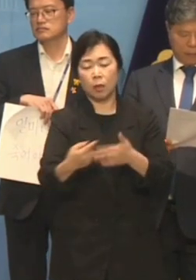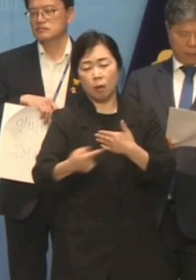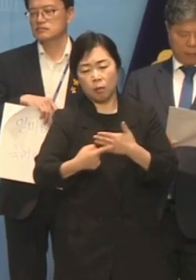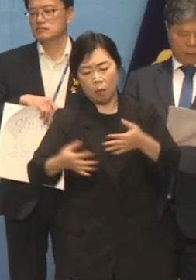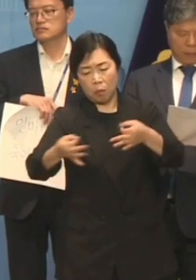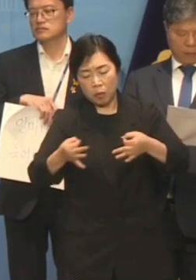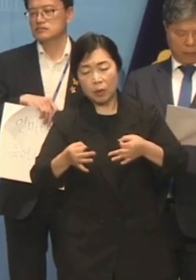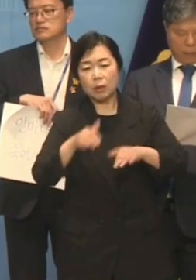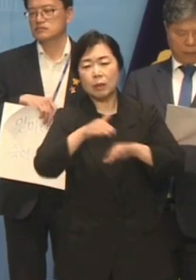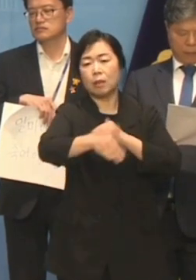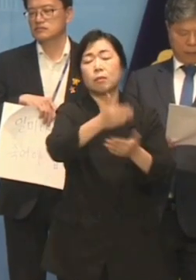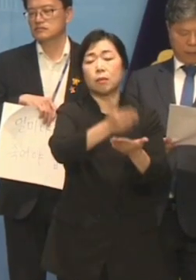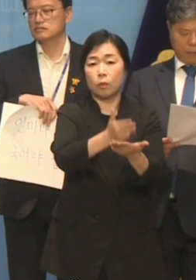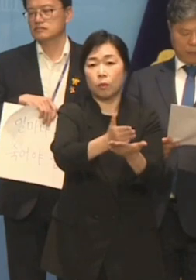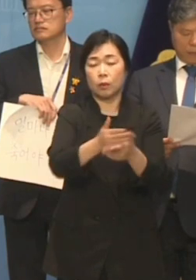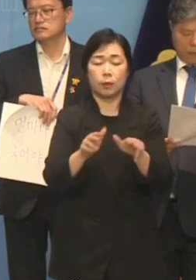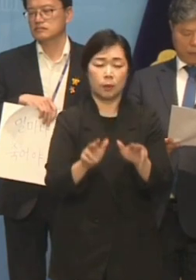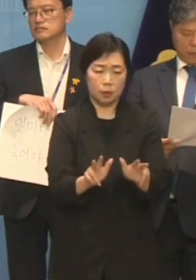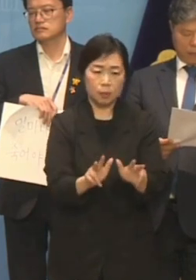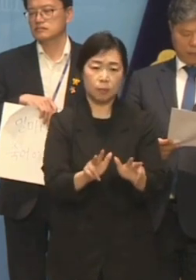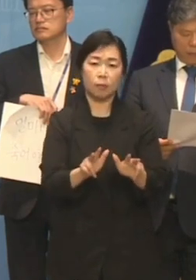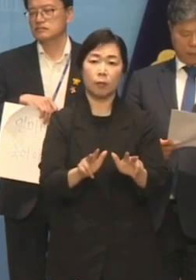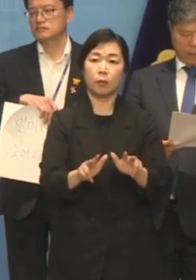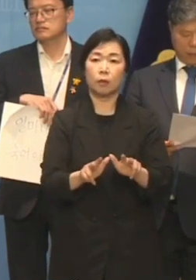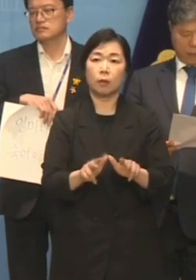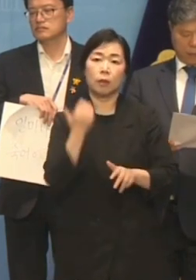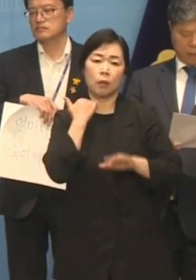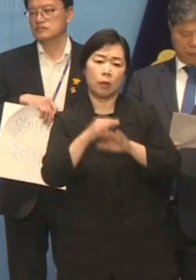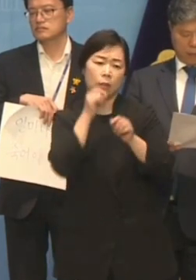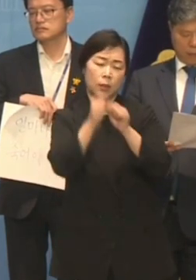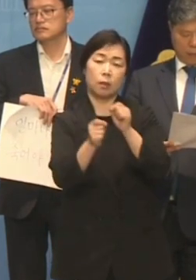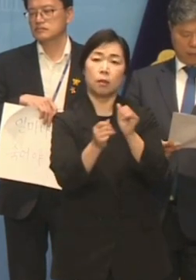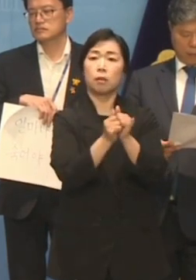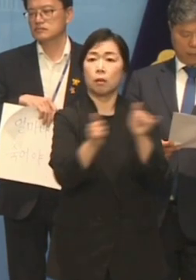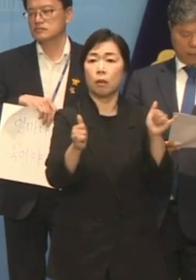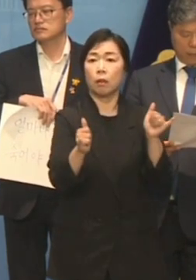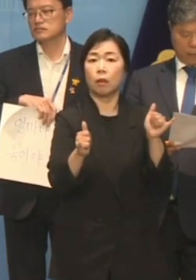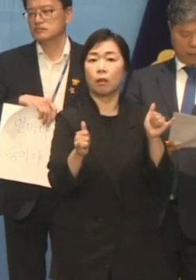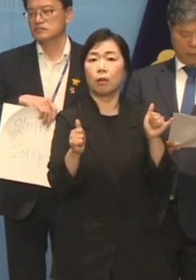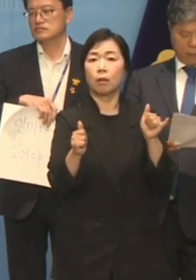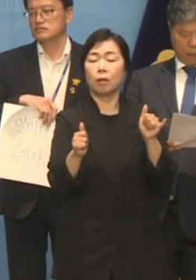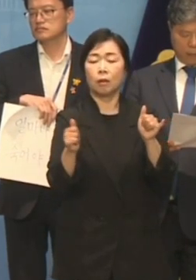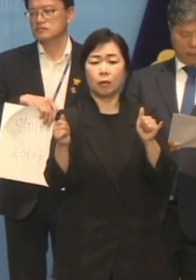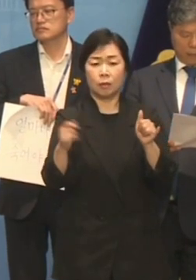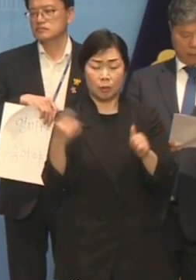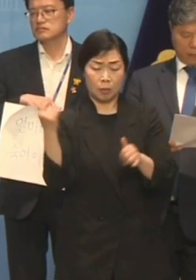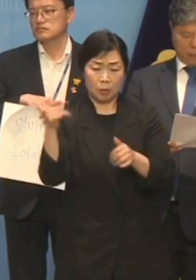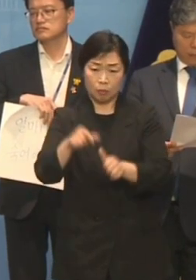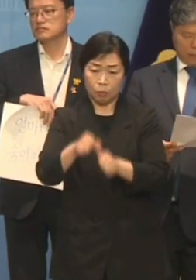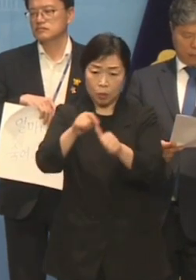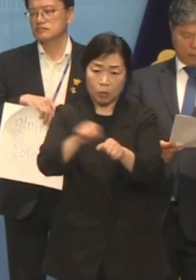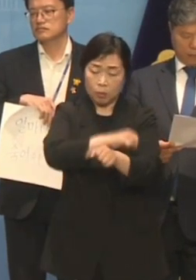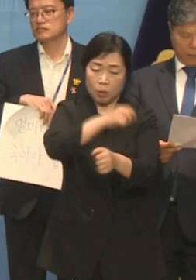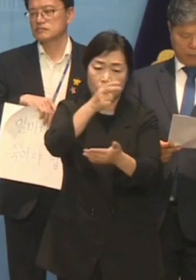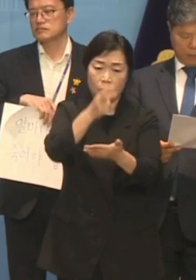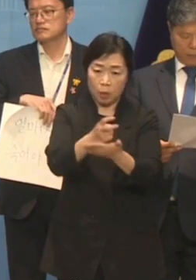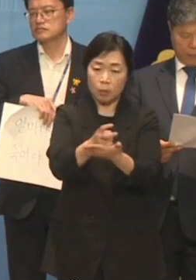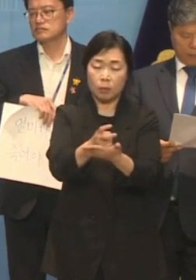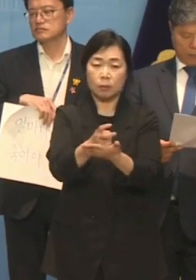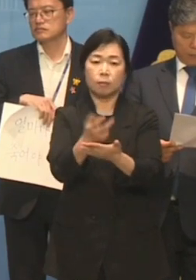민생만 외칠 것이 아니라 지금이라도 깡통 전세, 전세 사기 피해자 구제